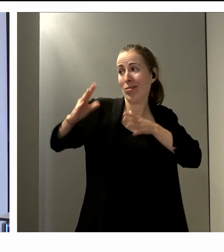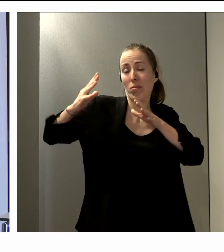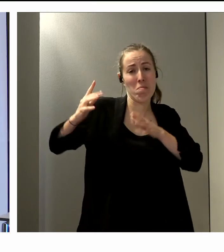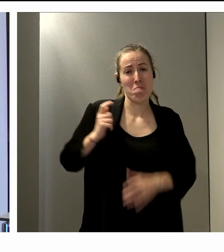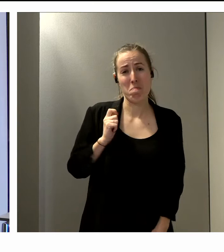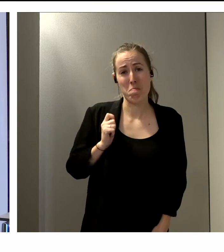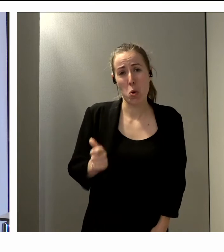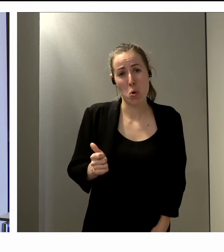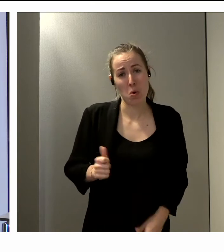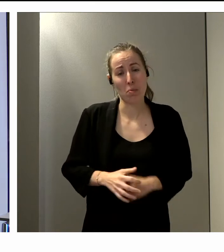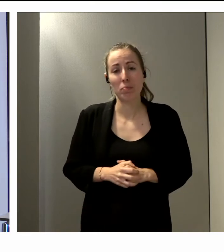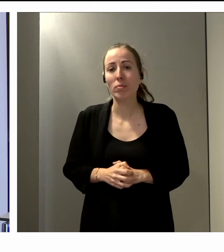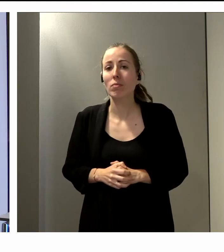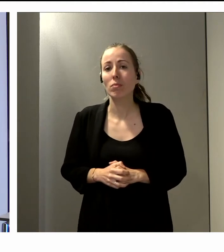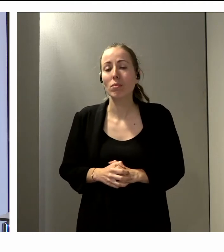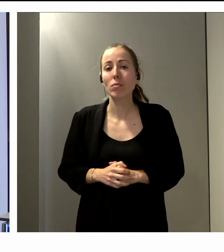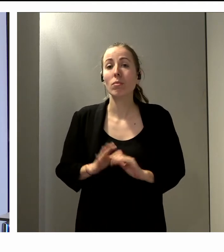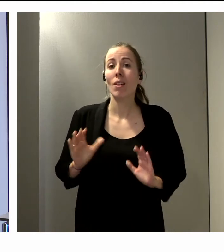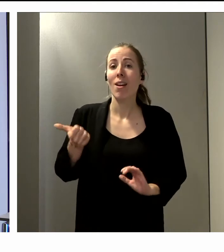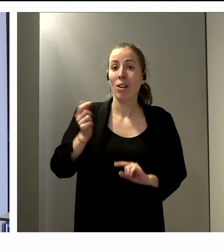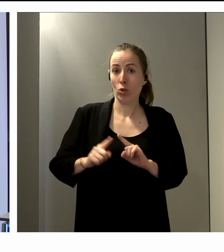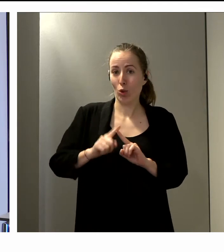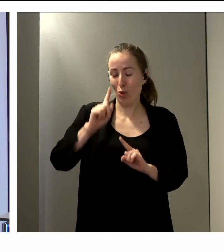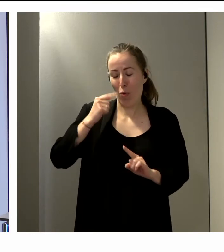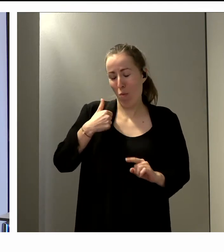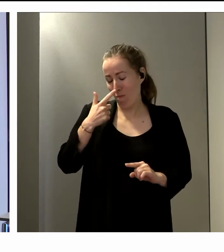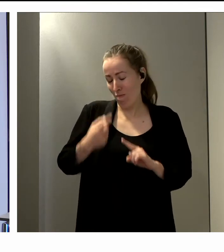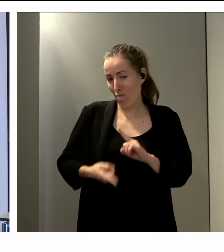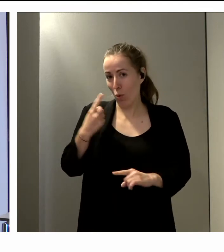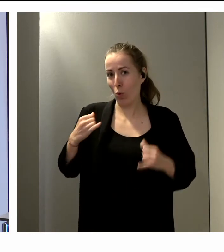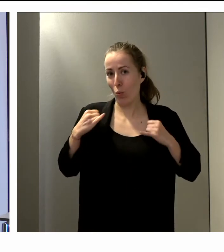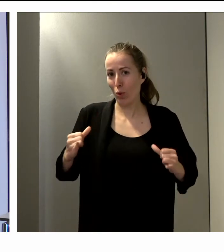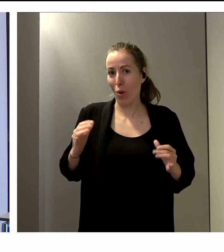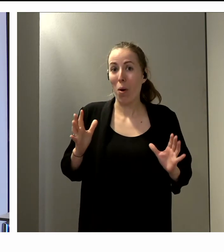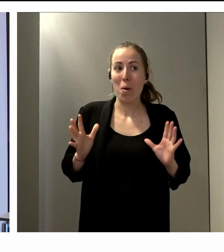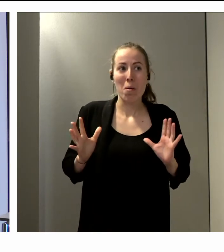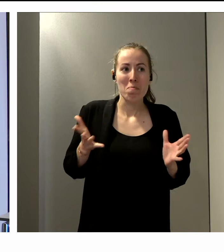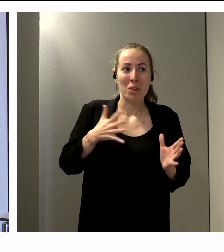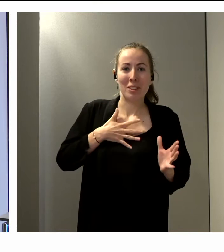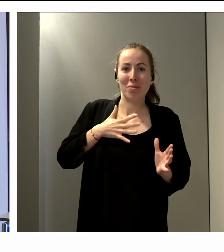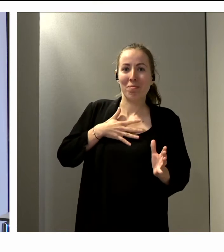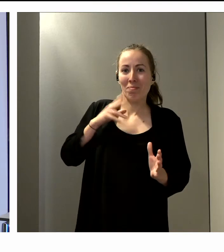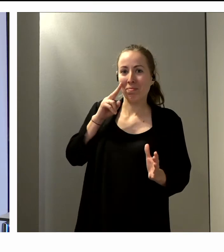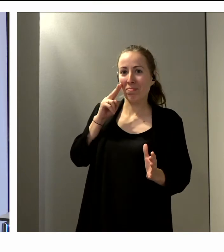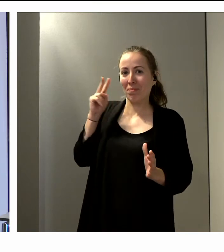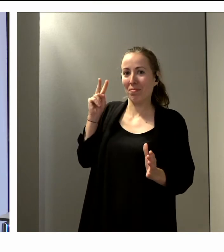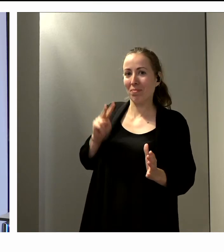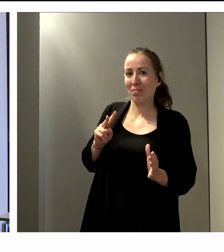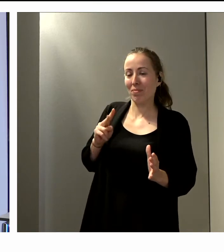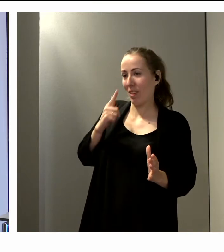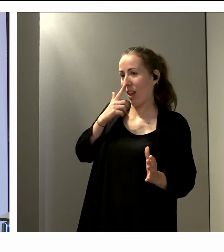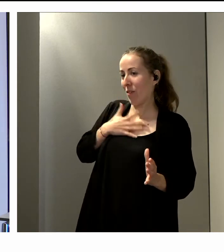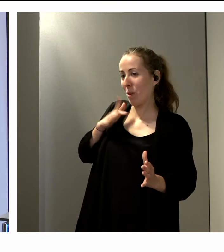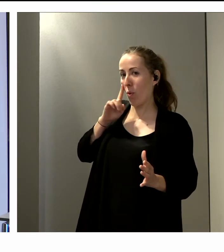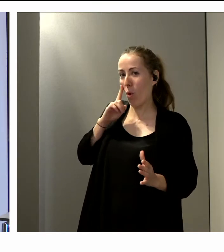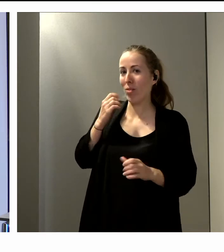semble excessivement importante, et alors c'est peut-être mon point de vue aujourd'hui, parce que je travaille dans